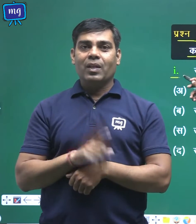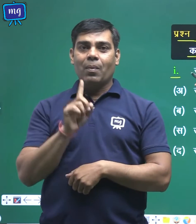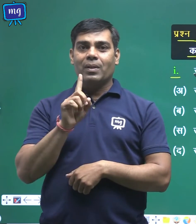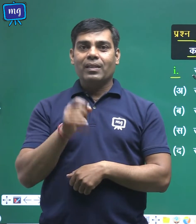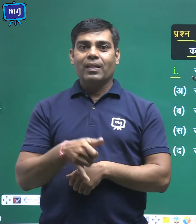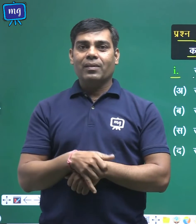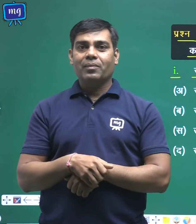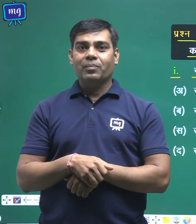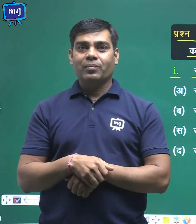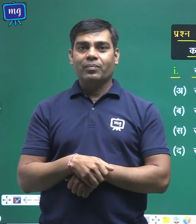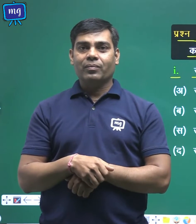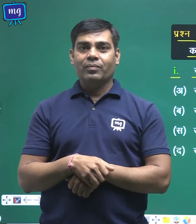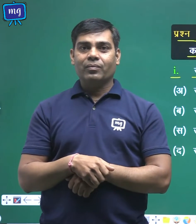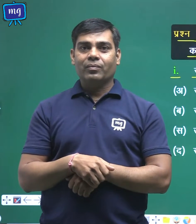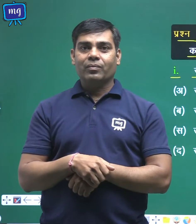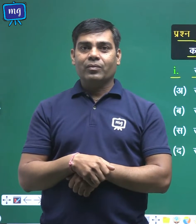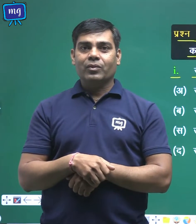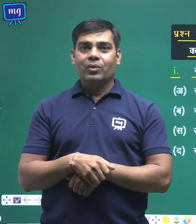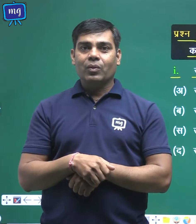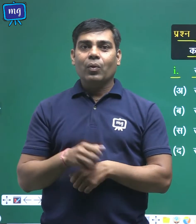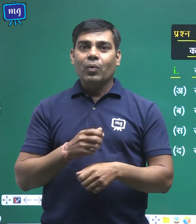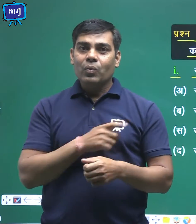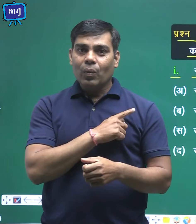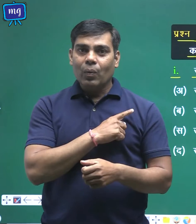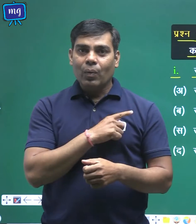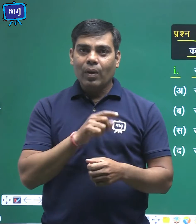पहला है सौगात का